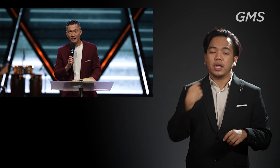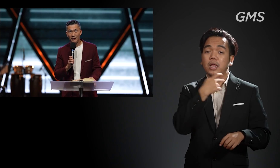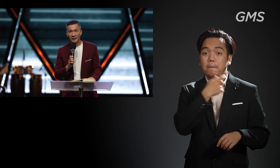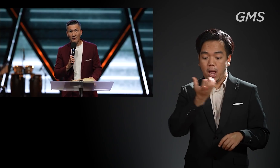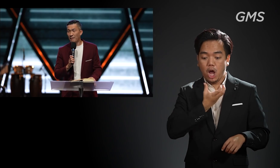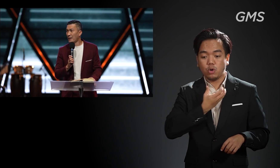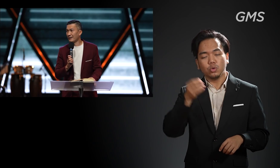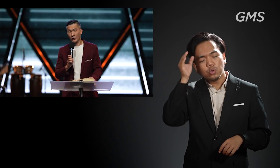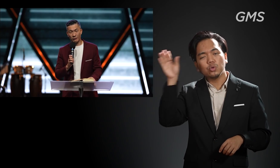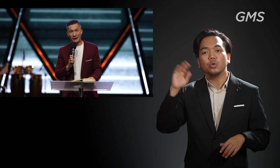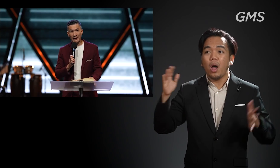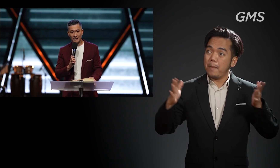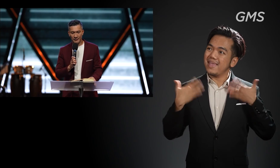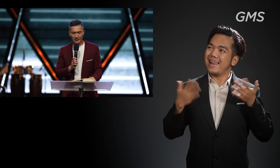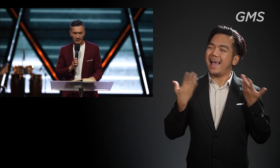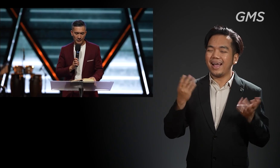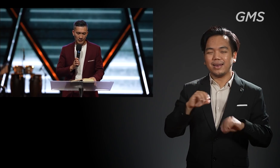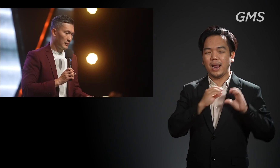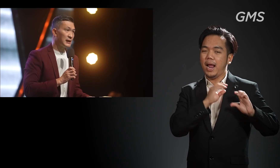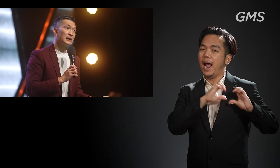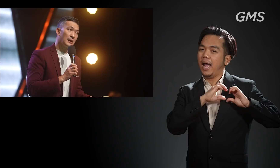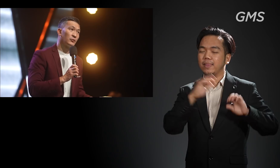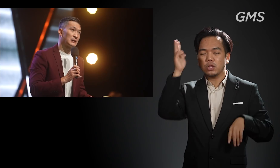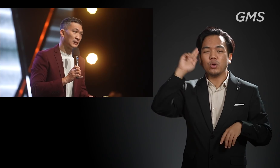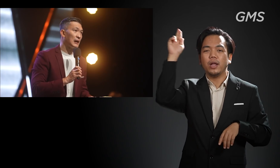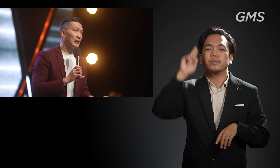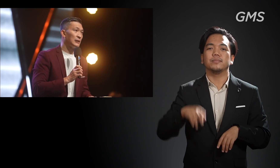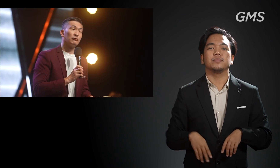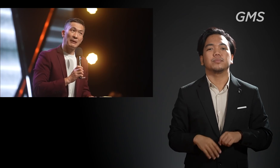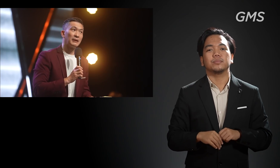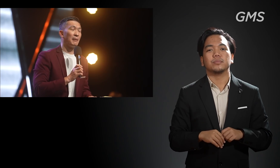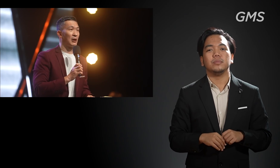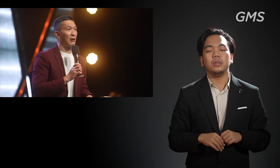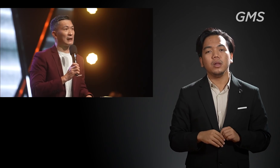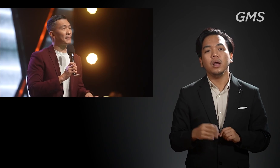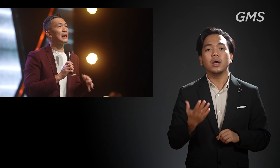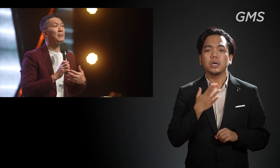lain, beban buat keluarga. Saya rasa tugas kita yang